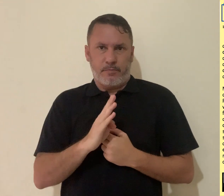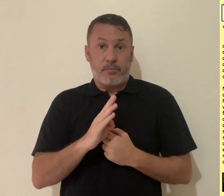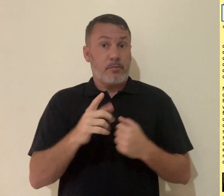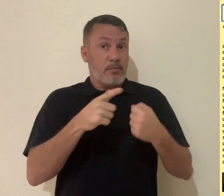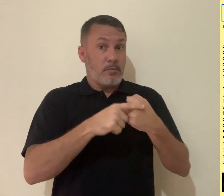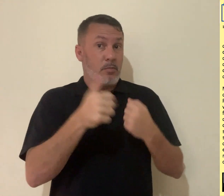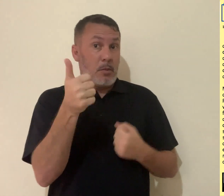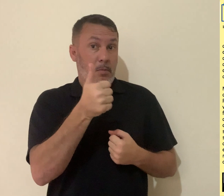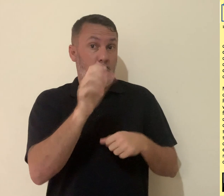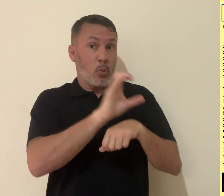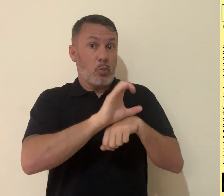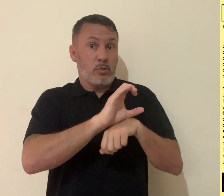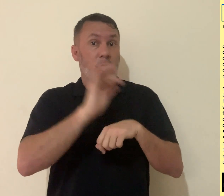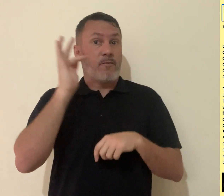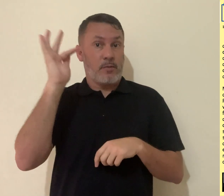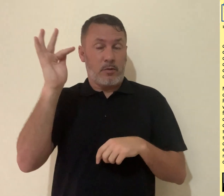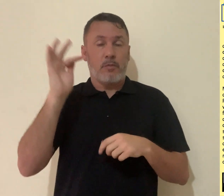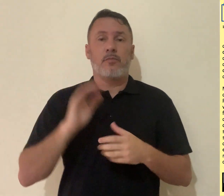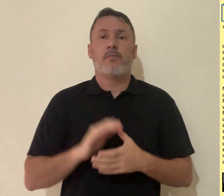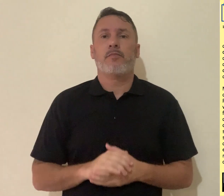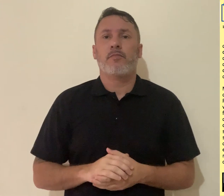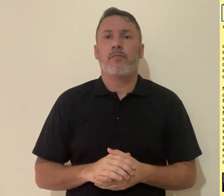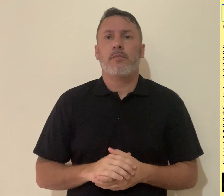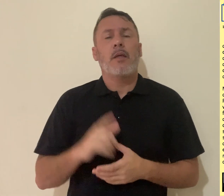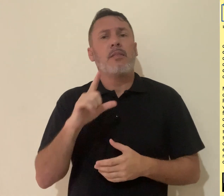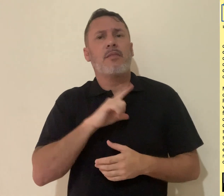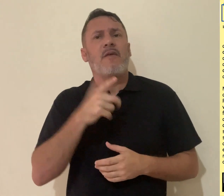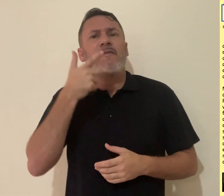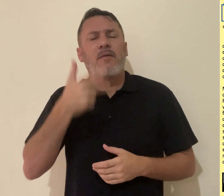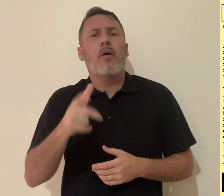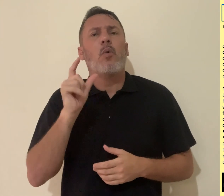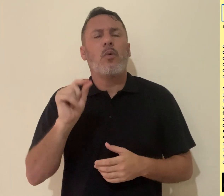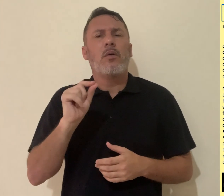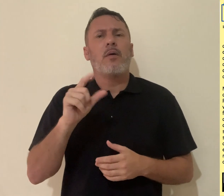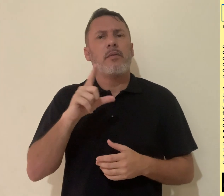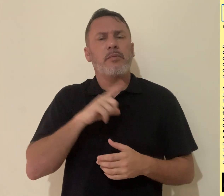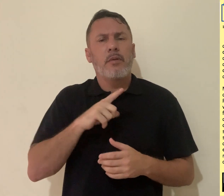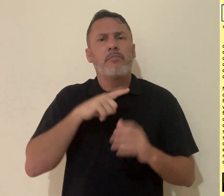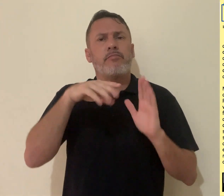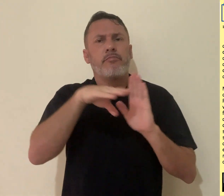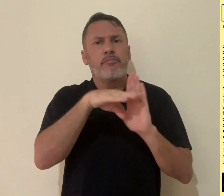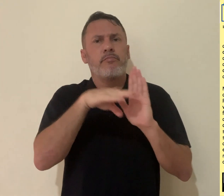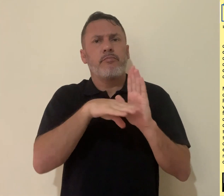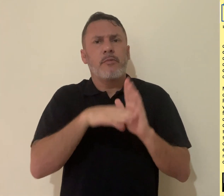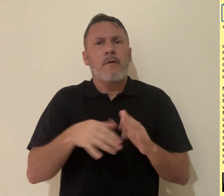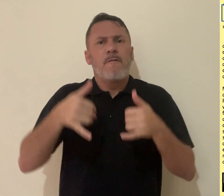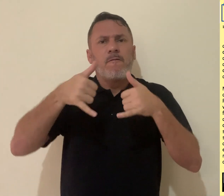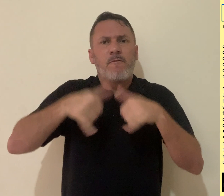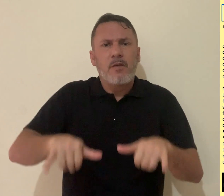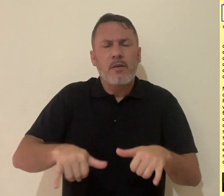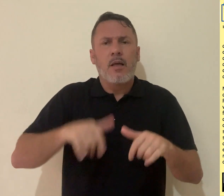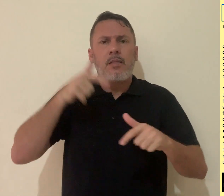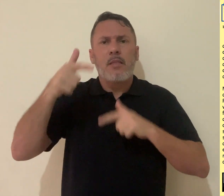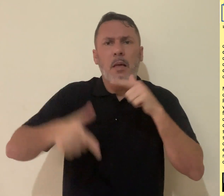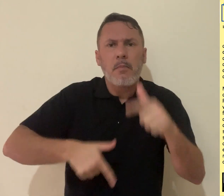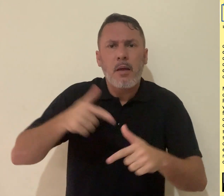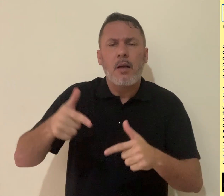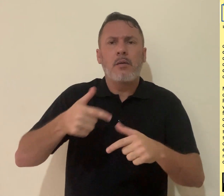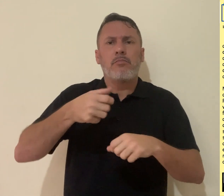brasileira artigo 1º da constituição da república cuja continuidade e estabilidade na